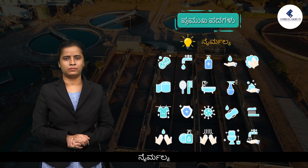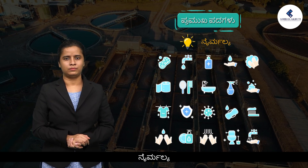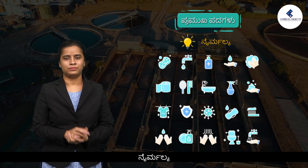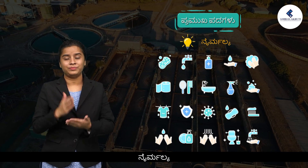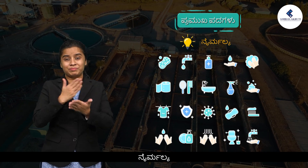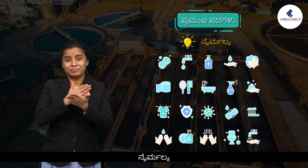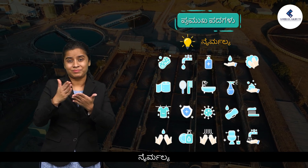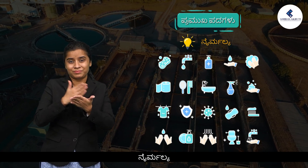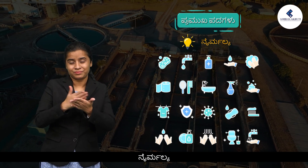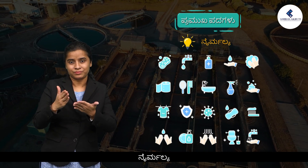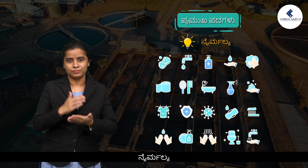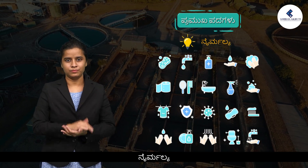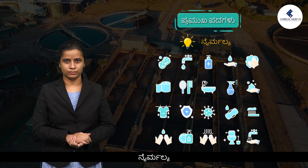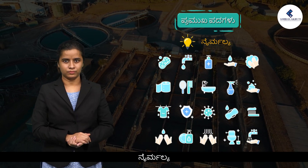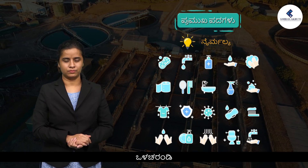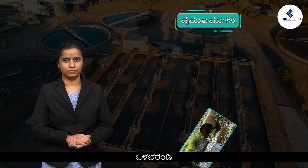ನೈರ್ಮಲ್ಯ,